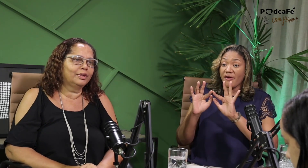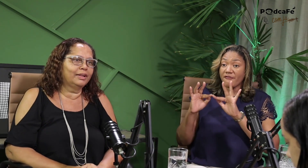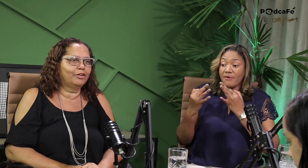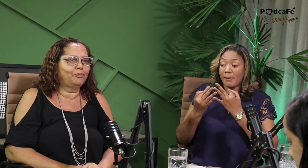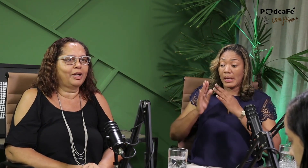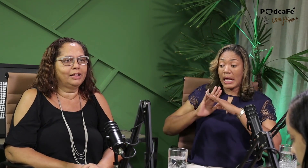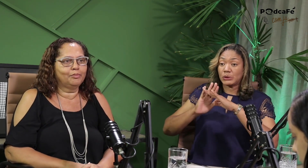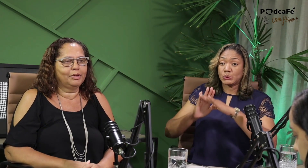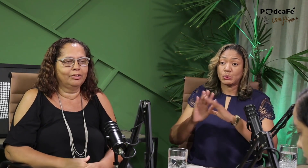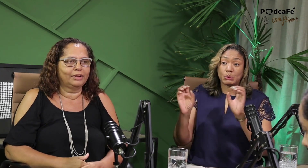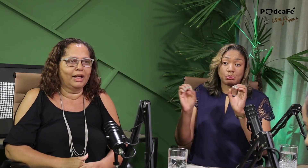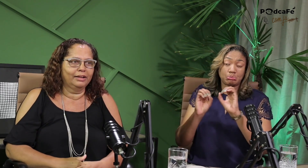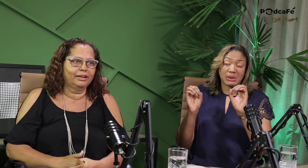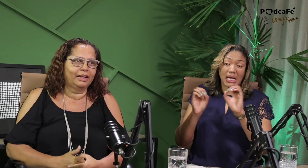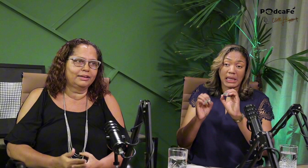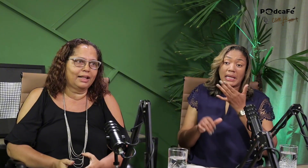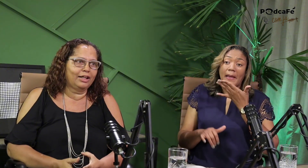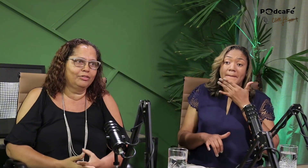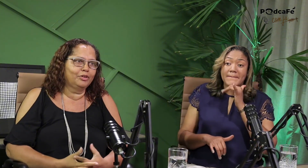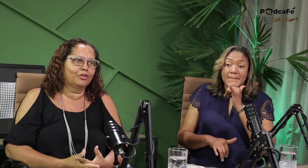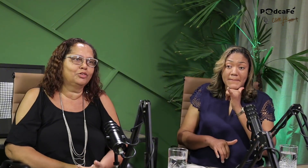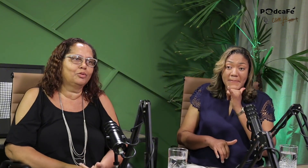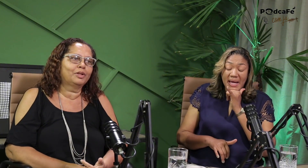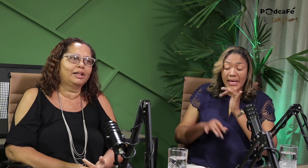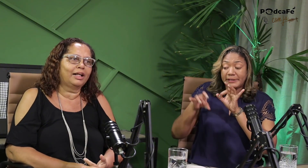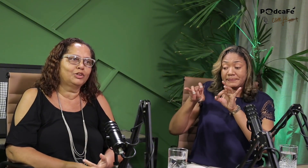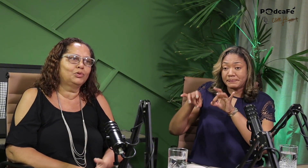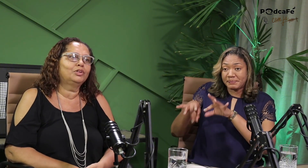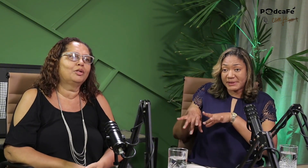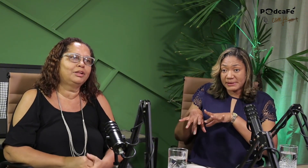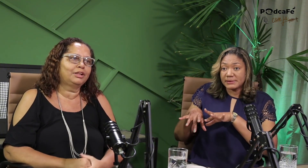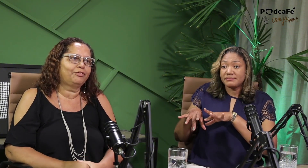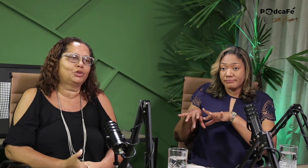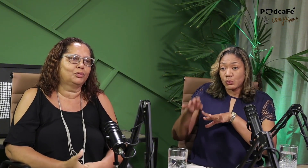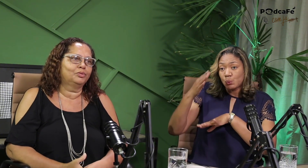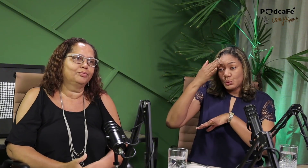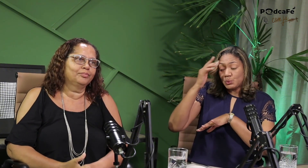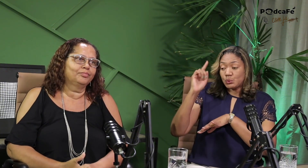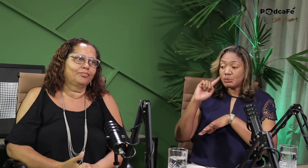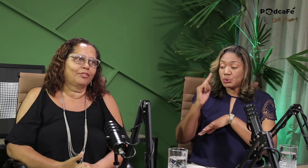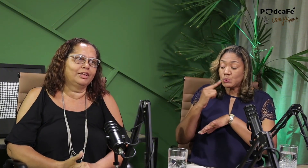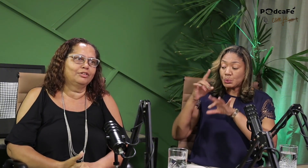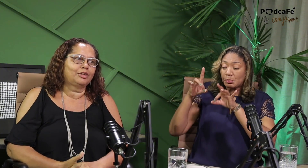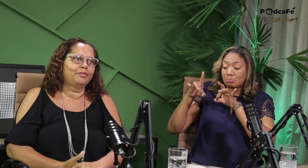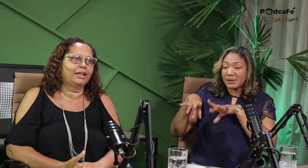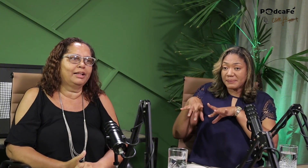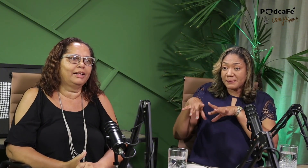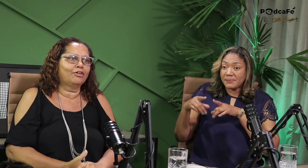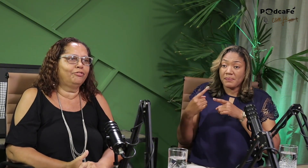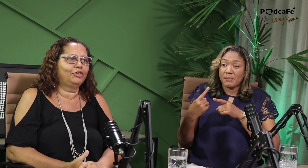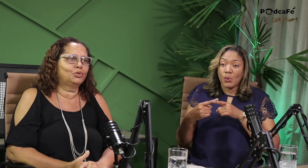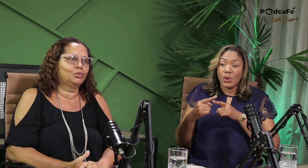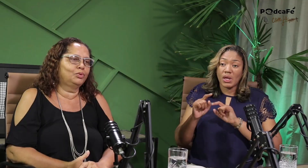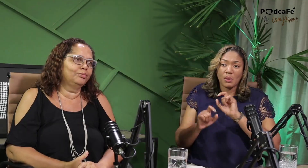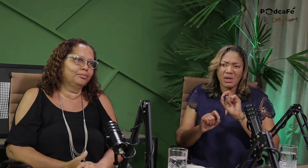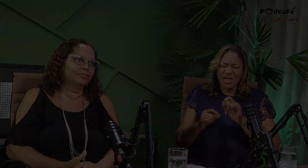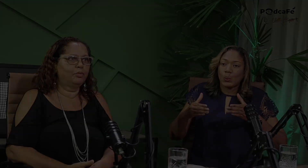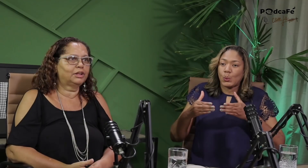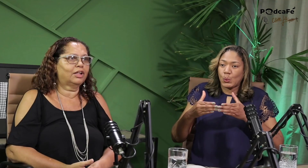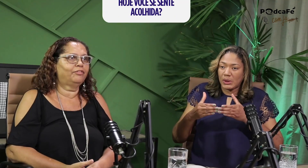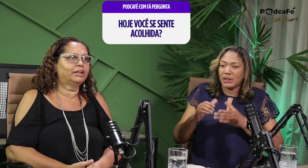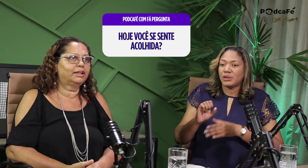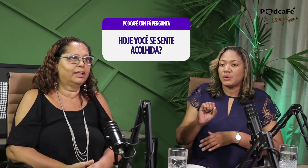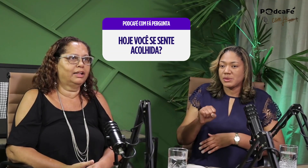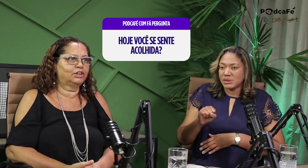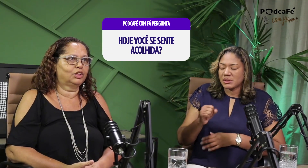ajudou. O pai dele também já não estava interessado, e quando soube que ele era surdo, também se afastou. Disse que não saberia lidar com o filho surdo.